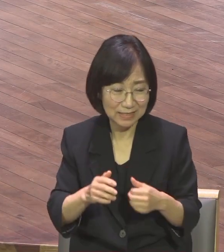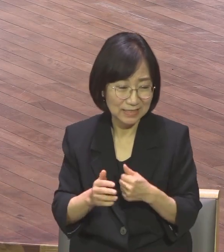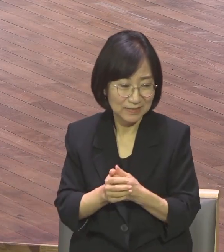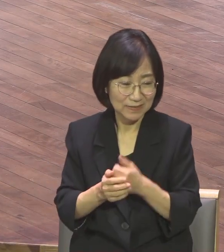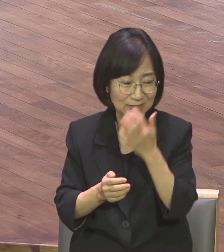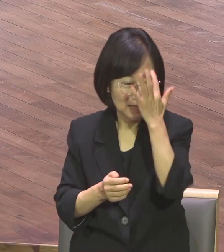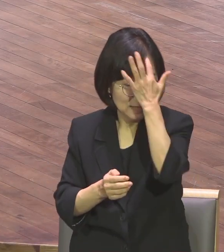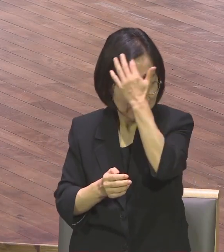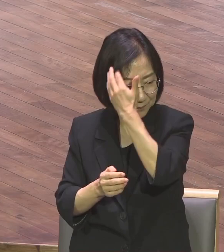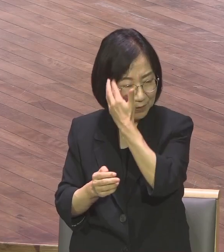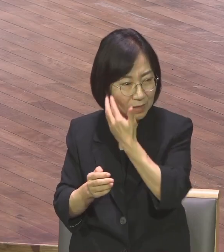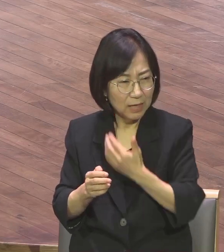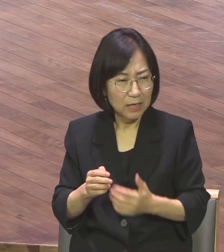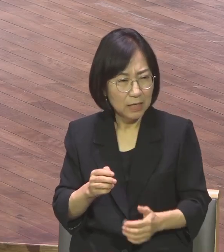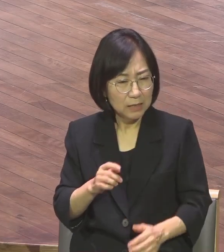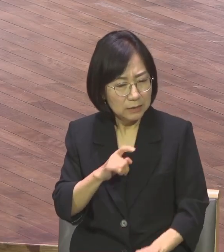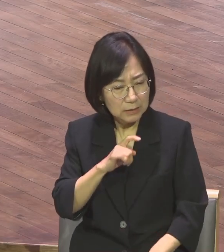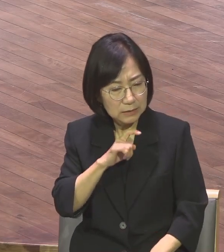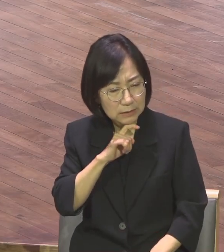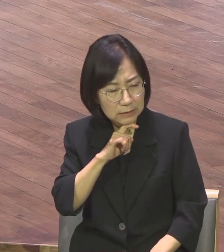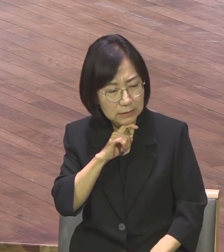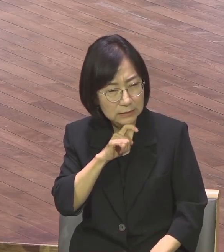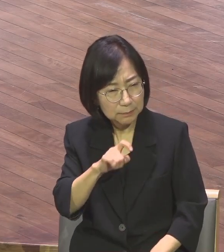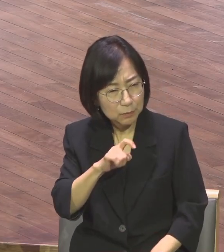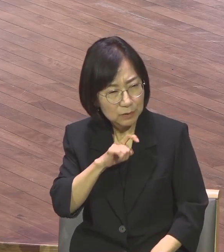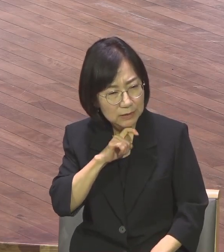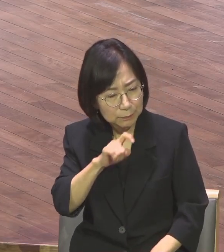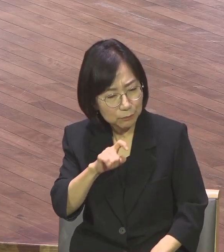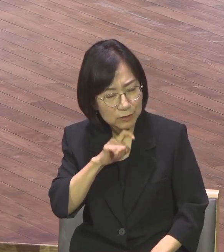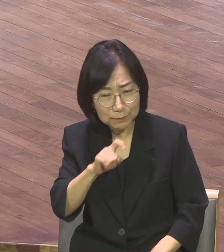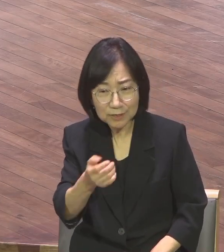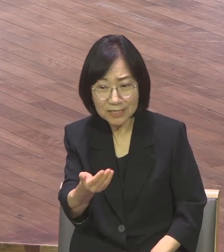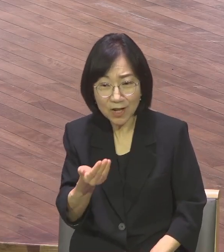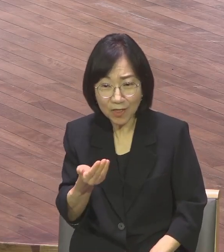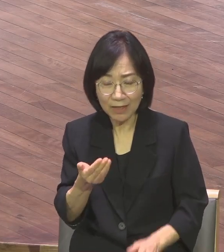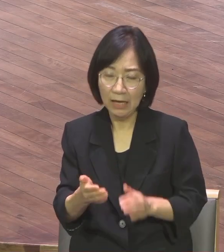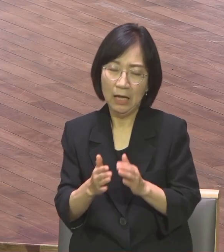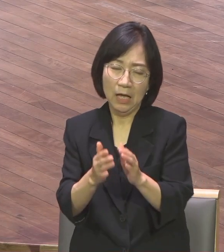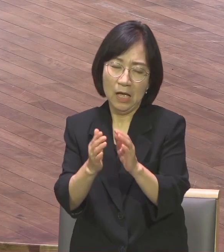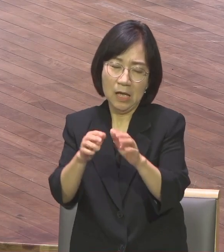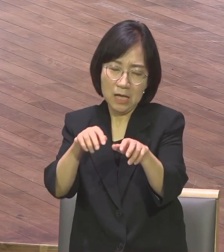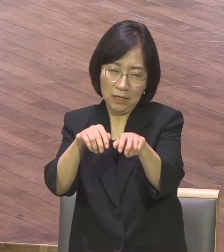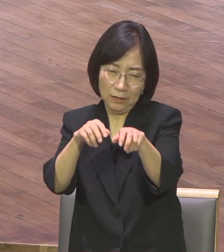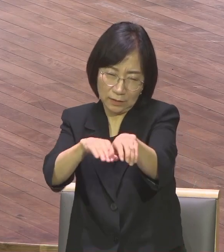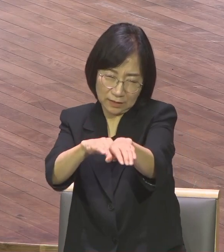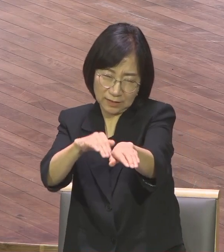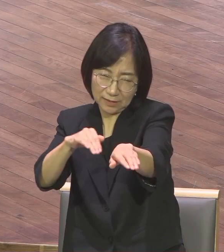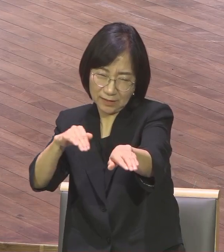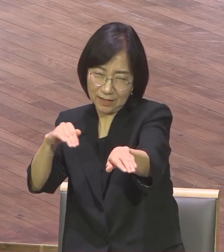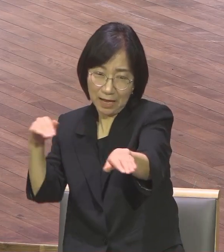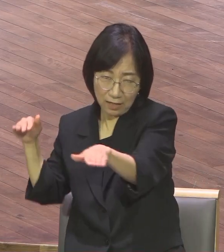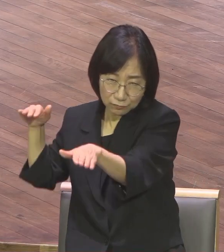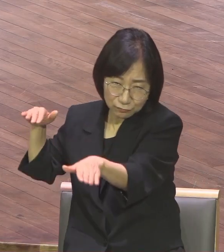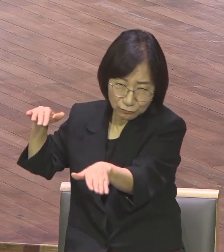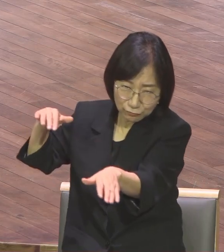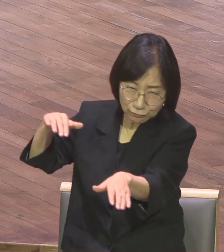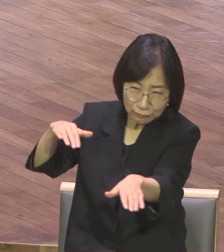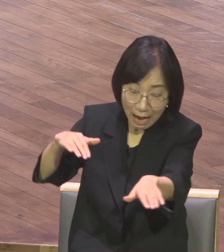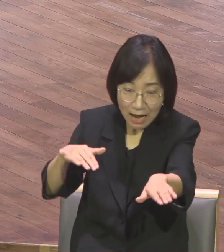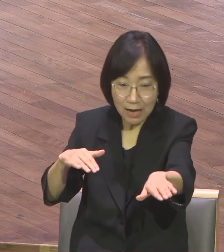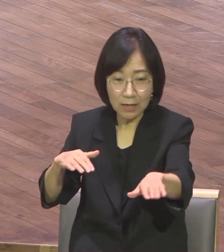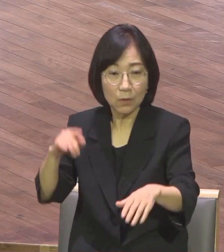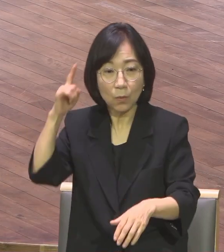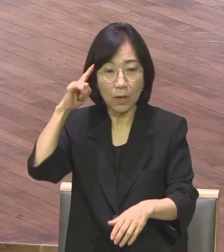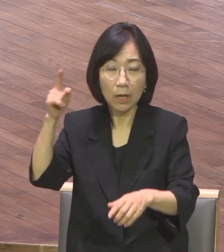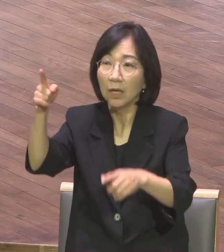한 10분 전 20분 전부터 시작되면 차가 막 밀려 들어와요. 야, 저 이미